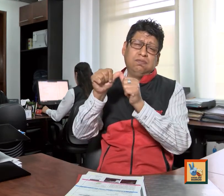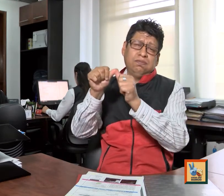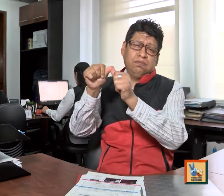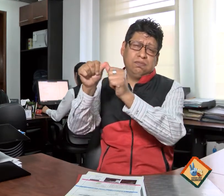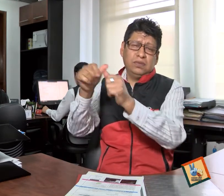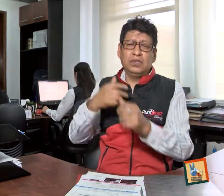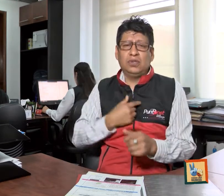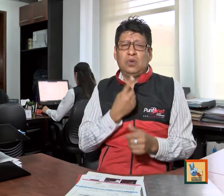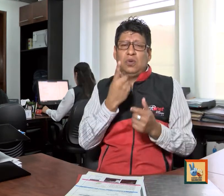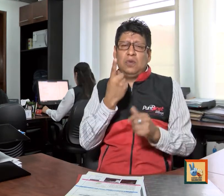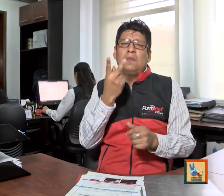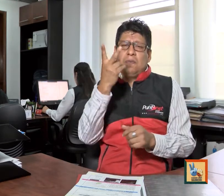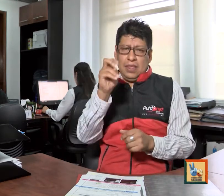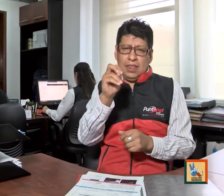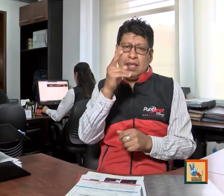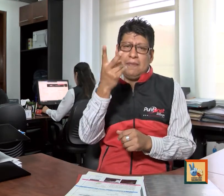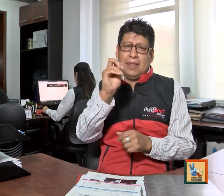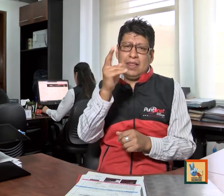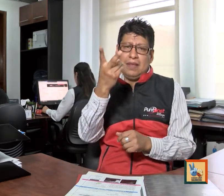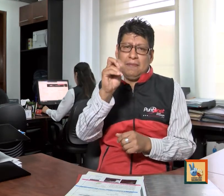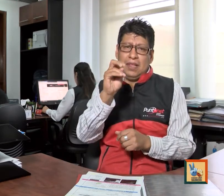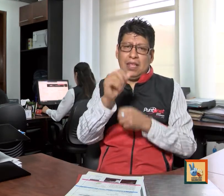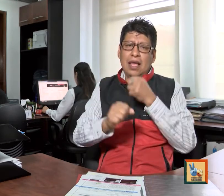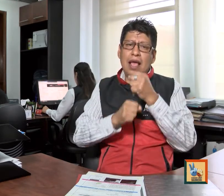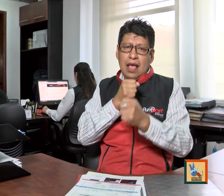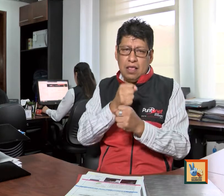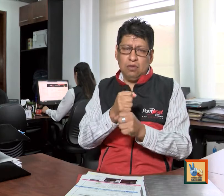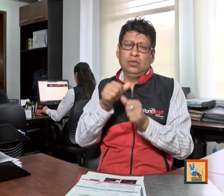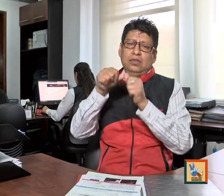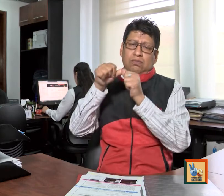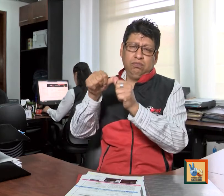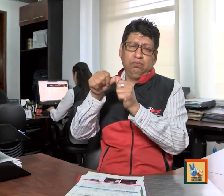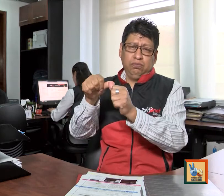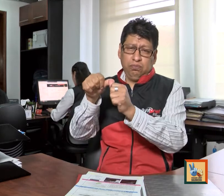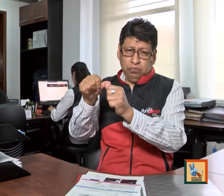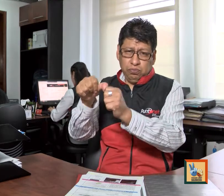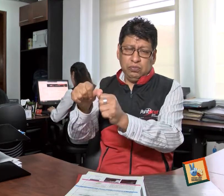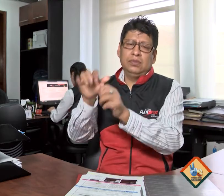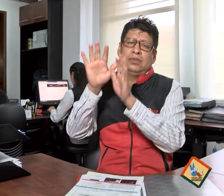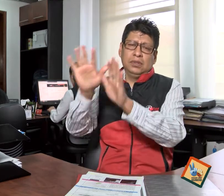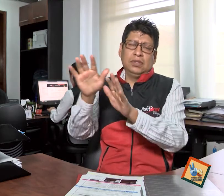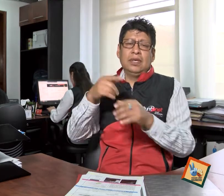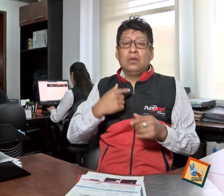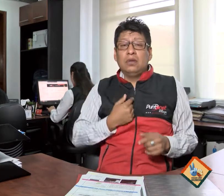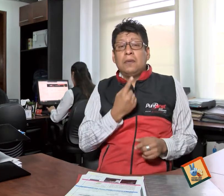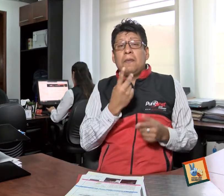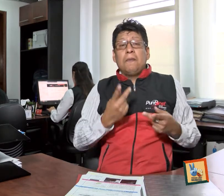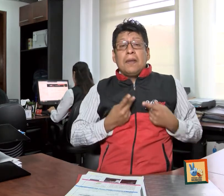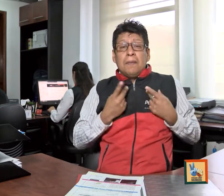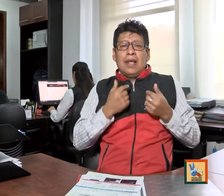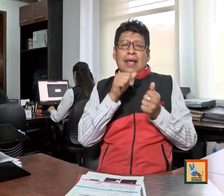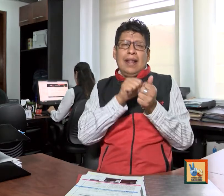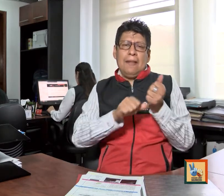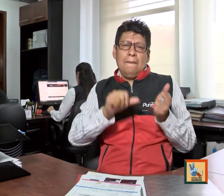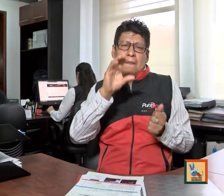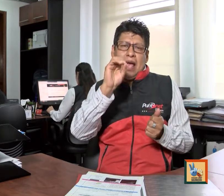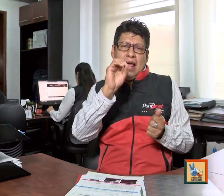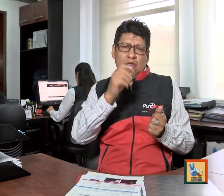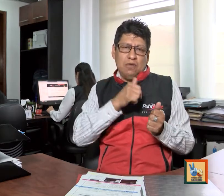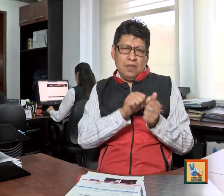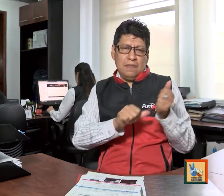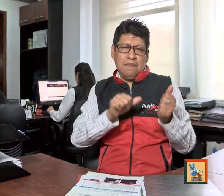20 años así que da vida junto con mi hermana teníamos nuestra propia